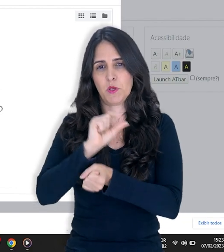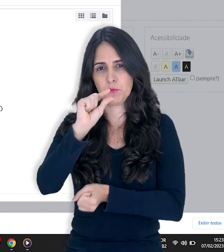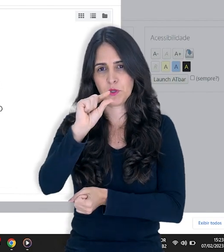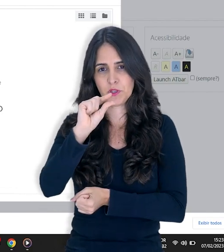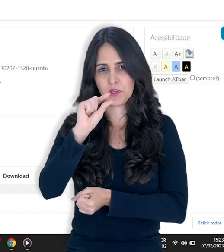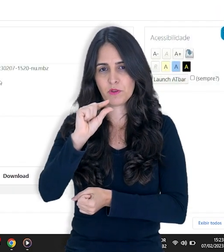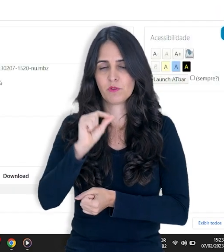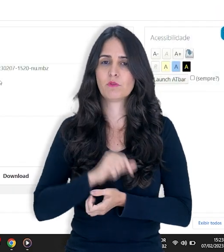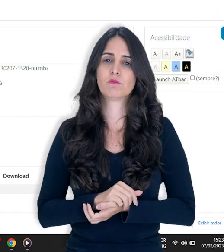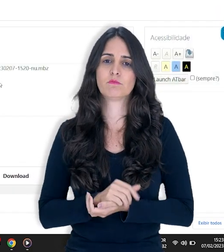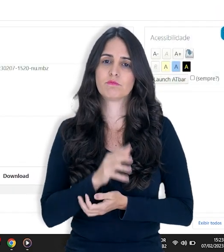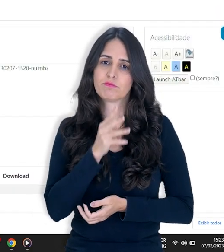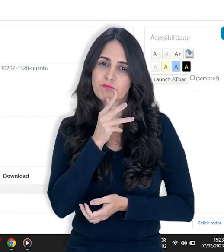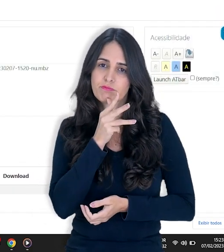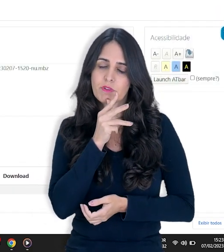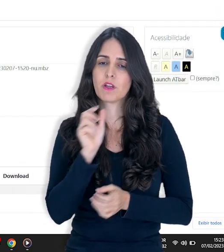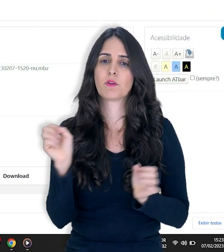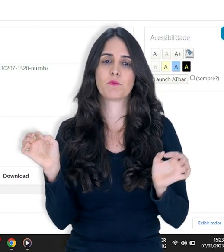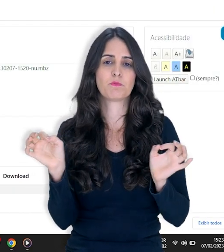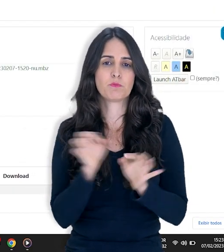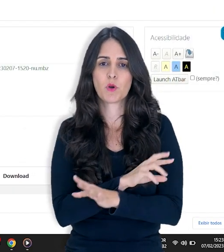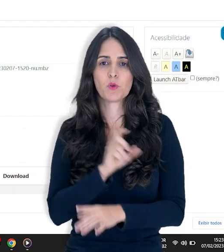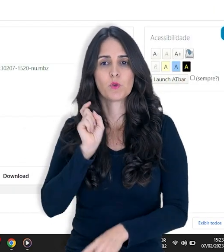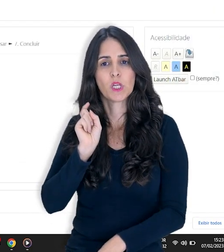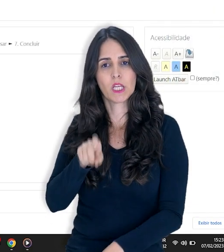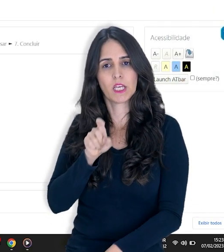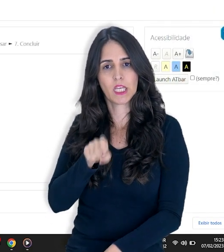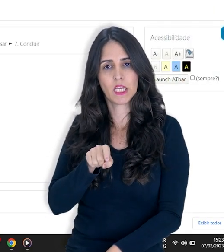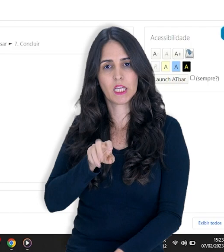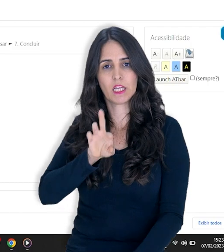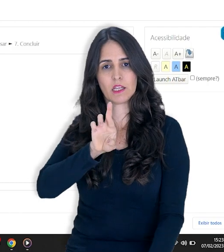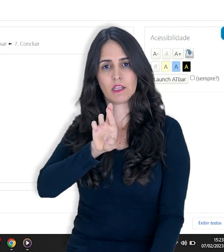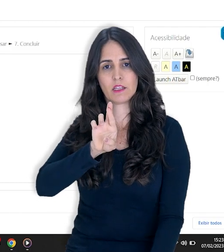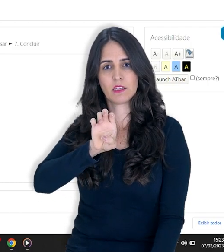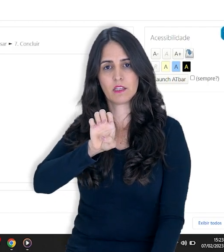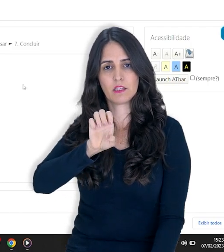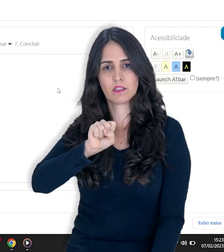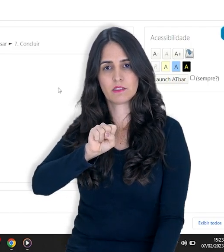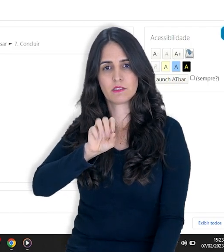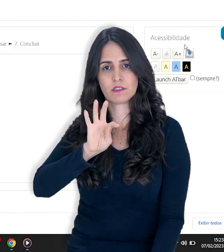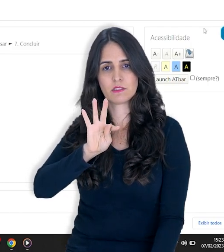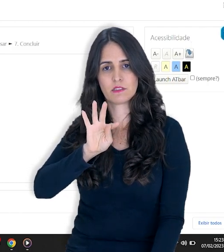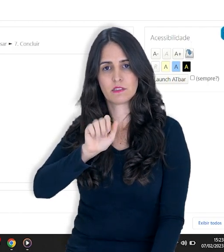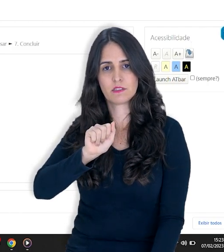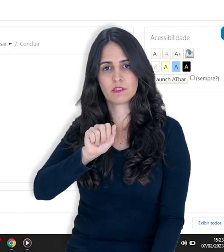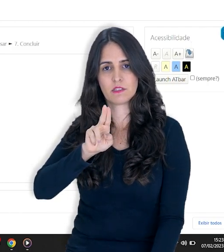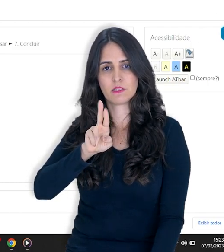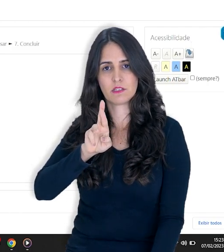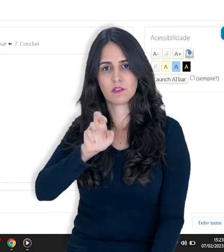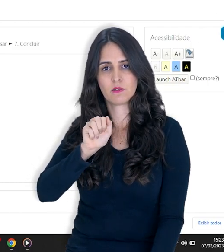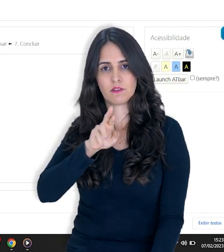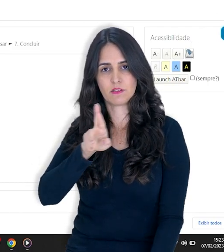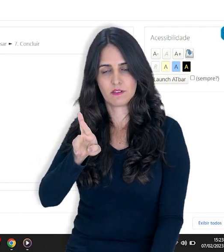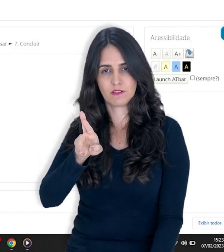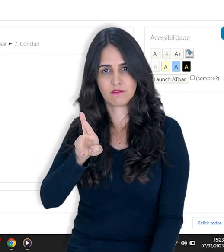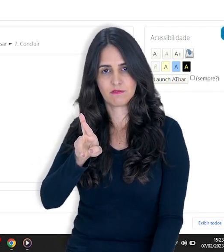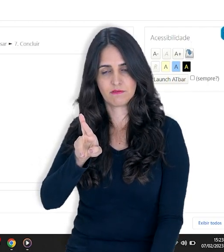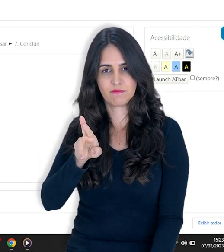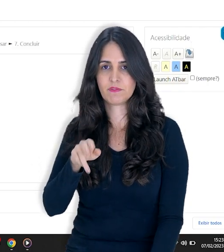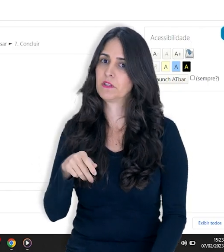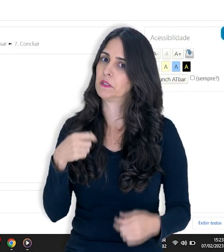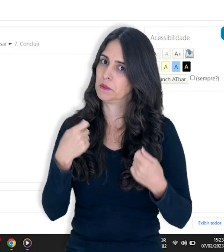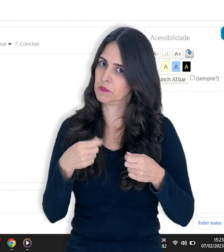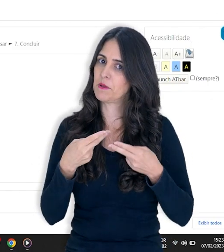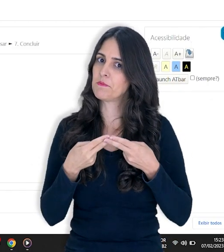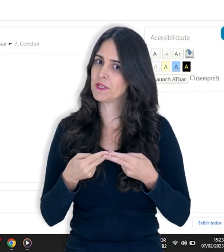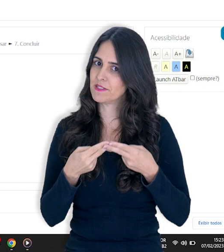Aguardo um minutinho até eu terminar o upload. Clico em restaurar. Quando eu clico em restaurar, eu vou ter que ter